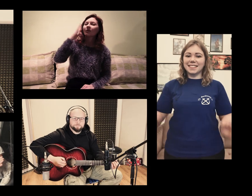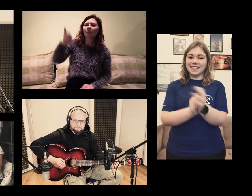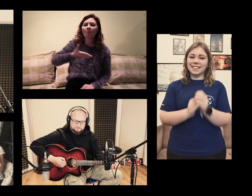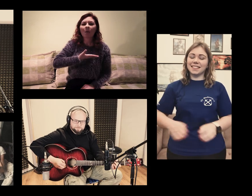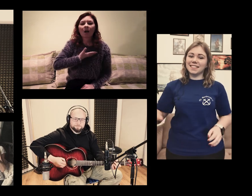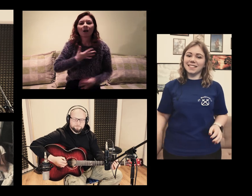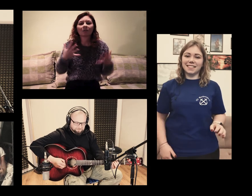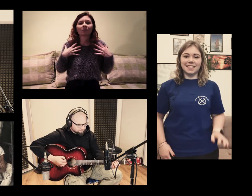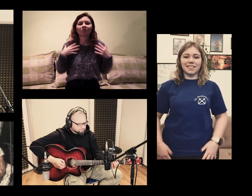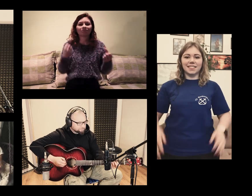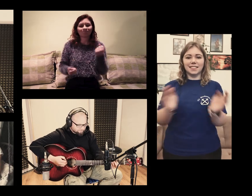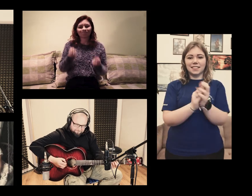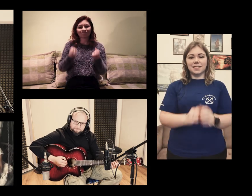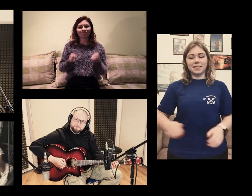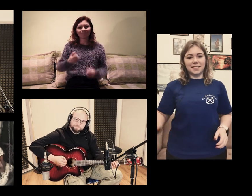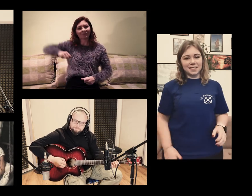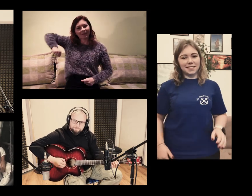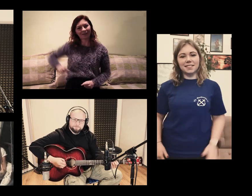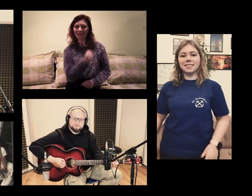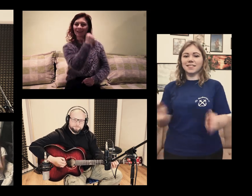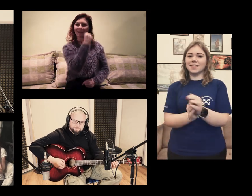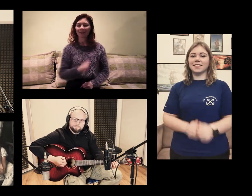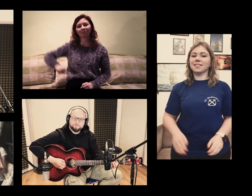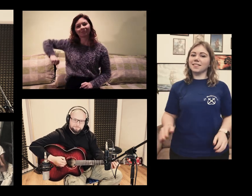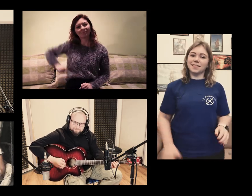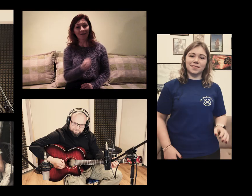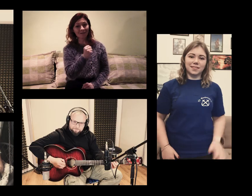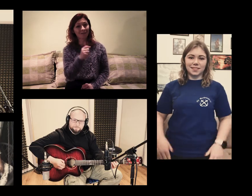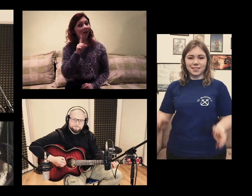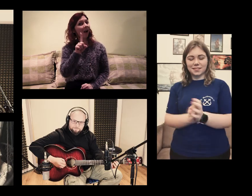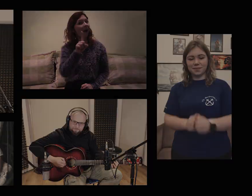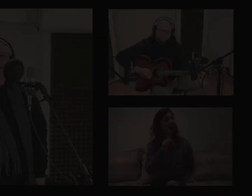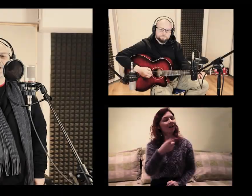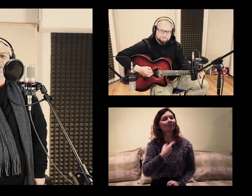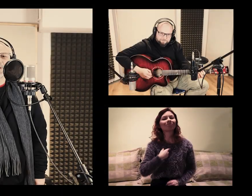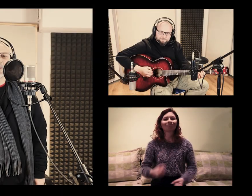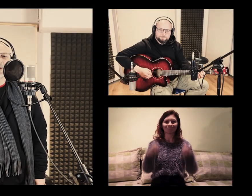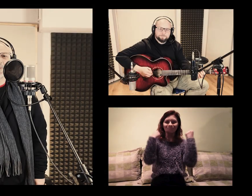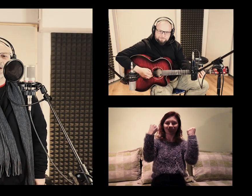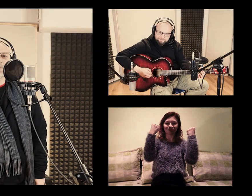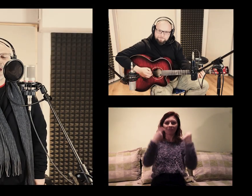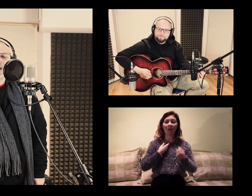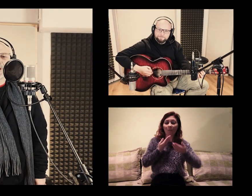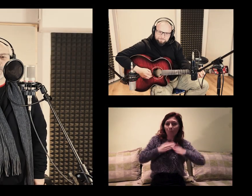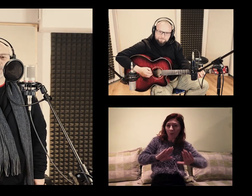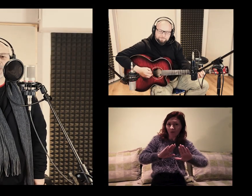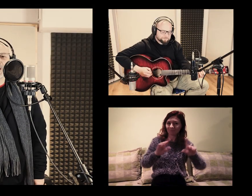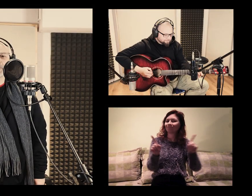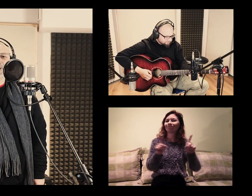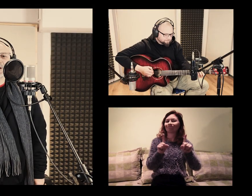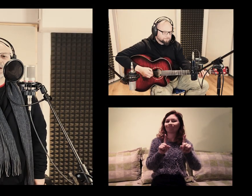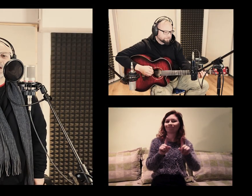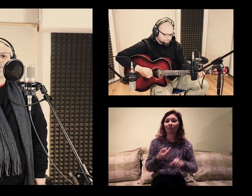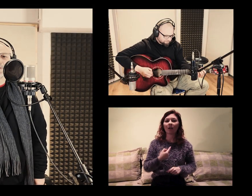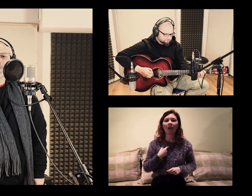Panie, tak doświadczasz mnie. Hej raz, hej raz. Lecz siłę mam, nie poddam